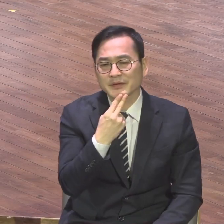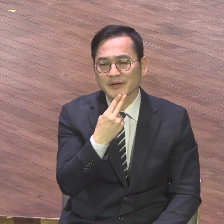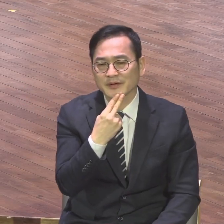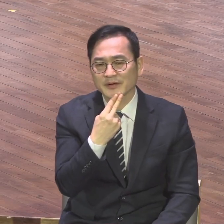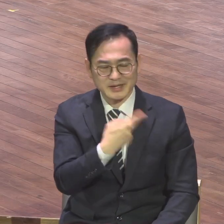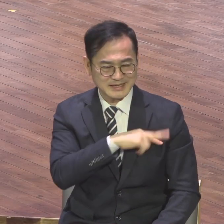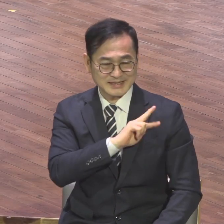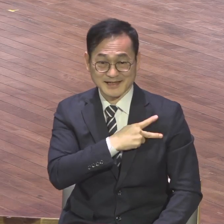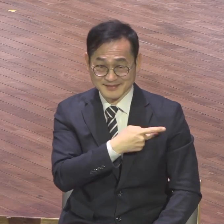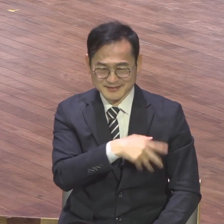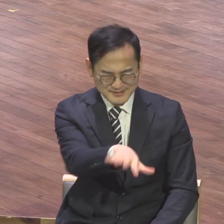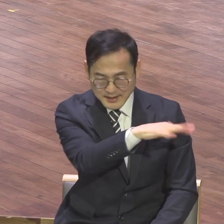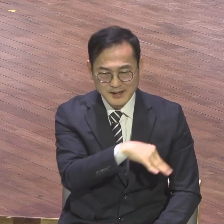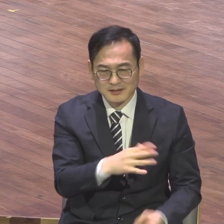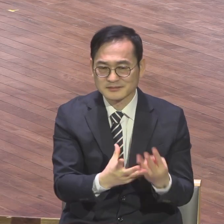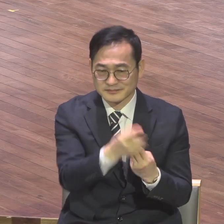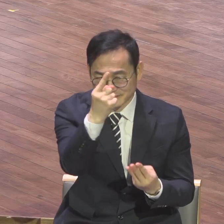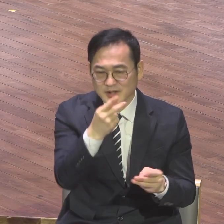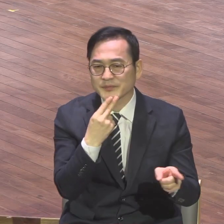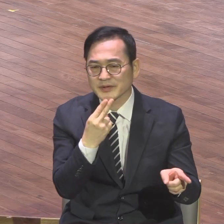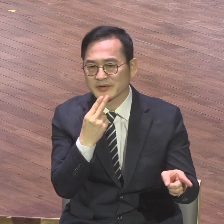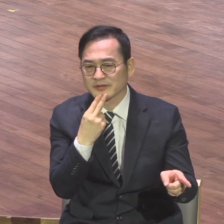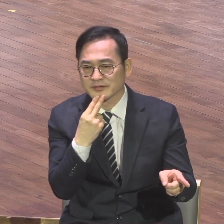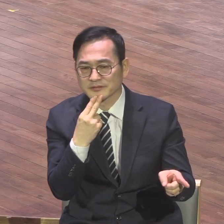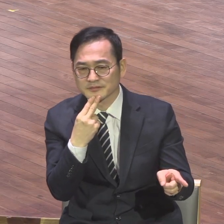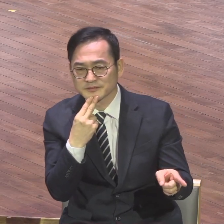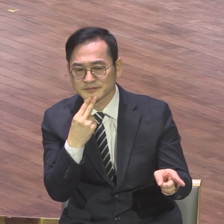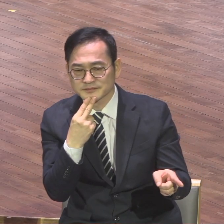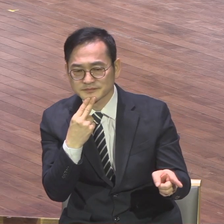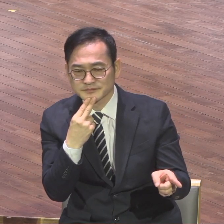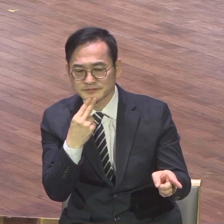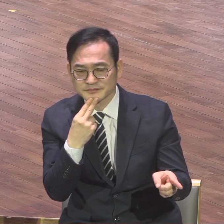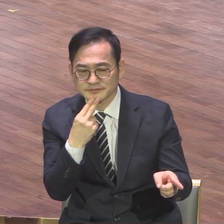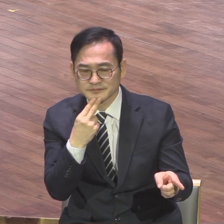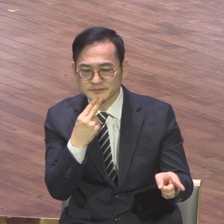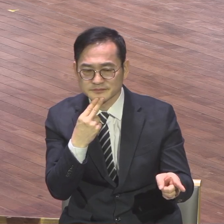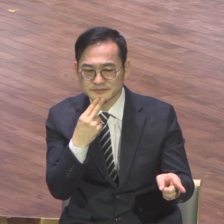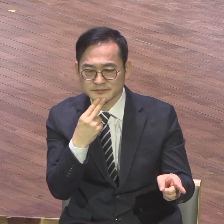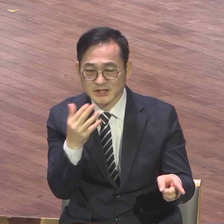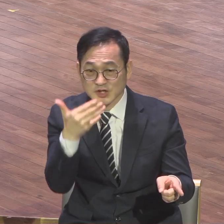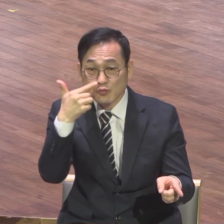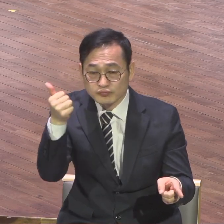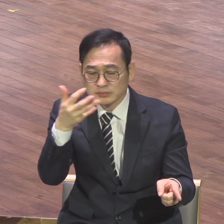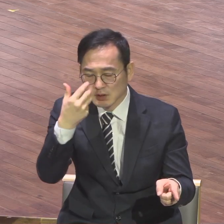이단들과 차이가 삼위일체입니다. 요 하나 차이. 삼위일체. 그러니까